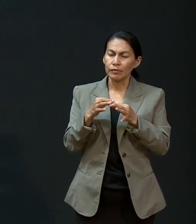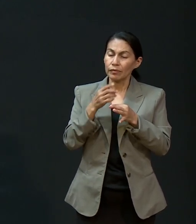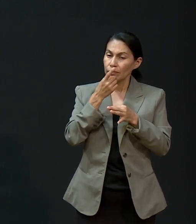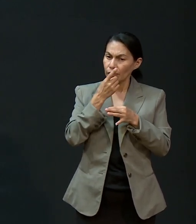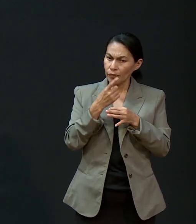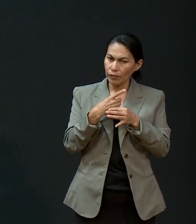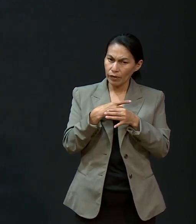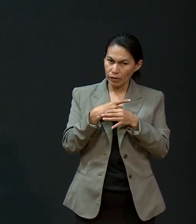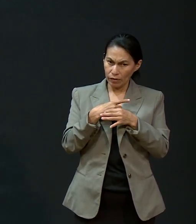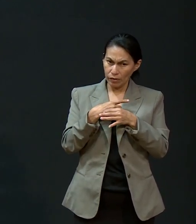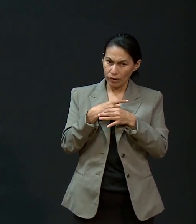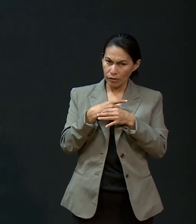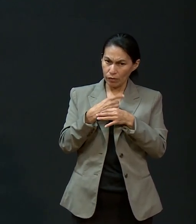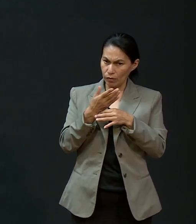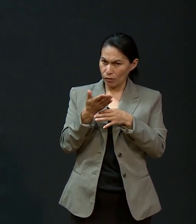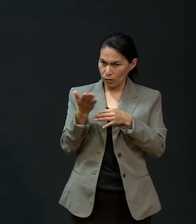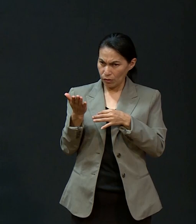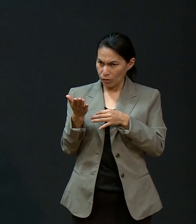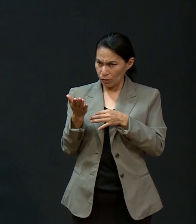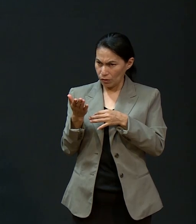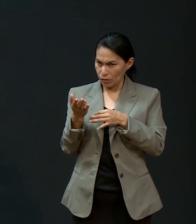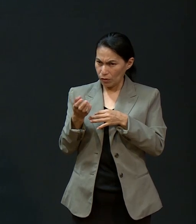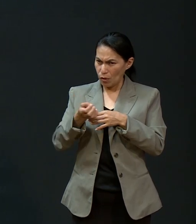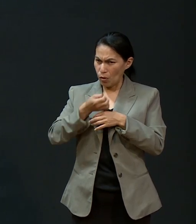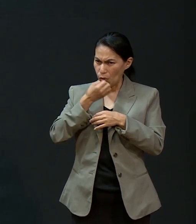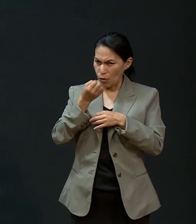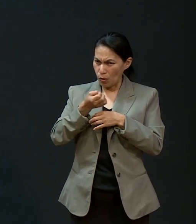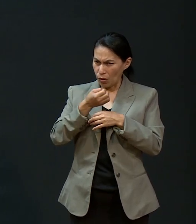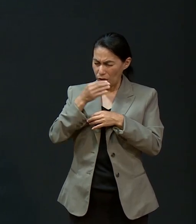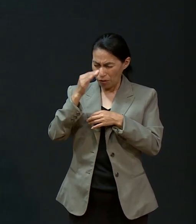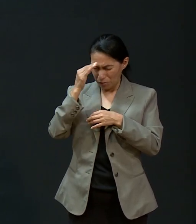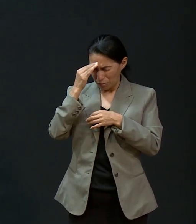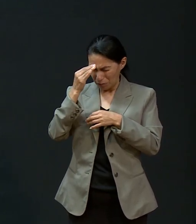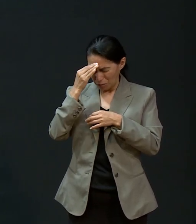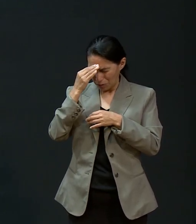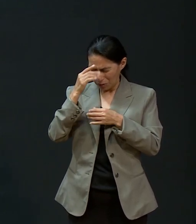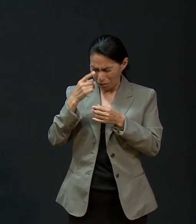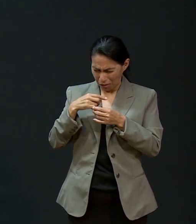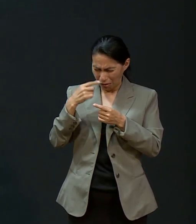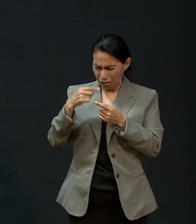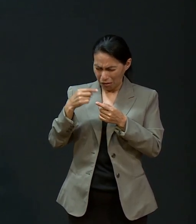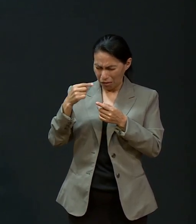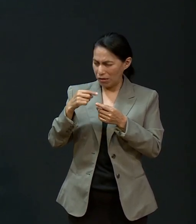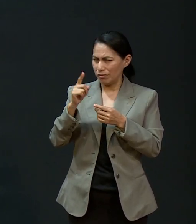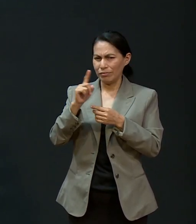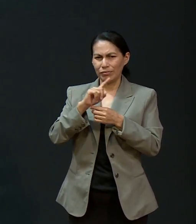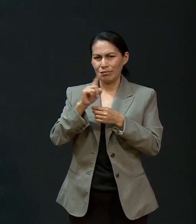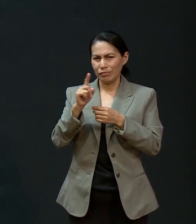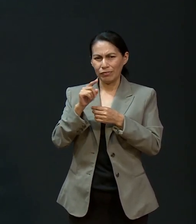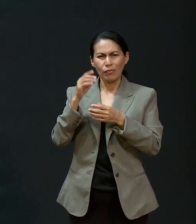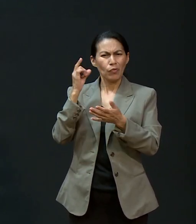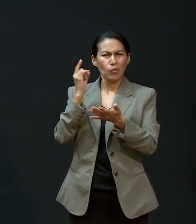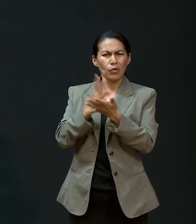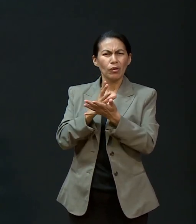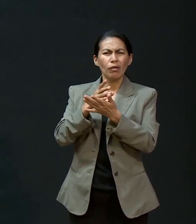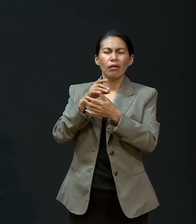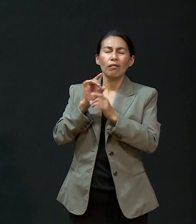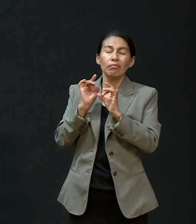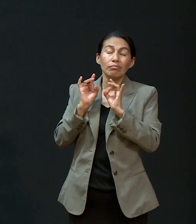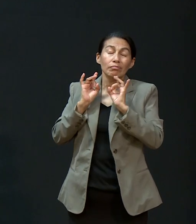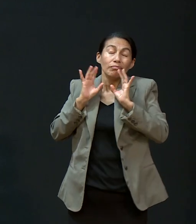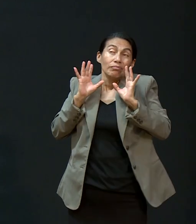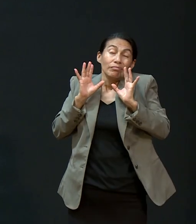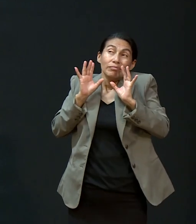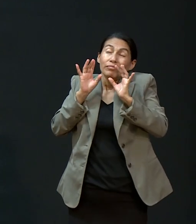no necesitan tener algo tal cual hecho, sino solo platiquen, solo platiquen